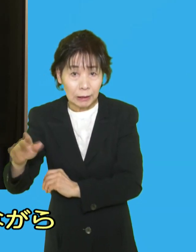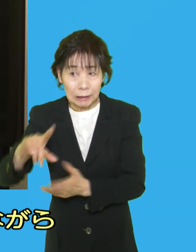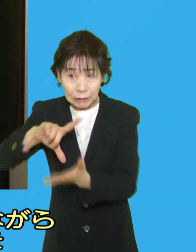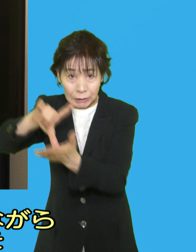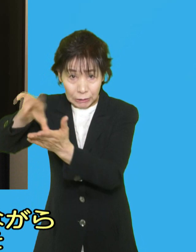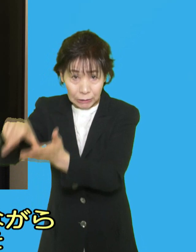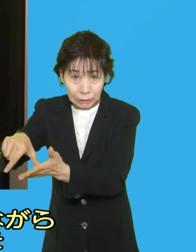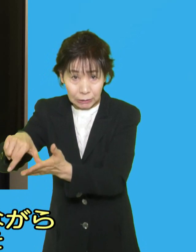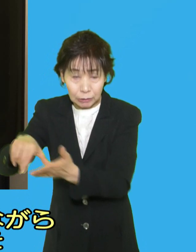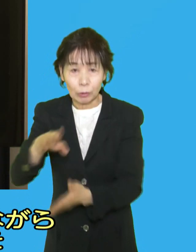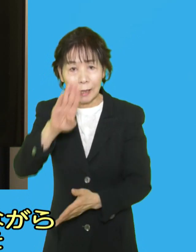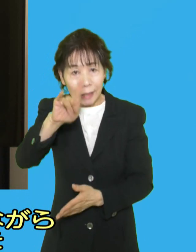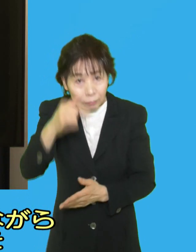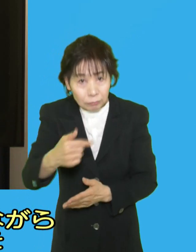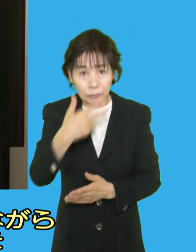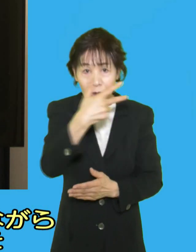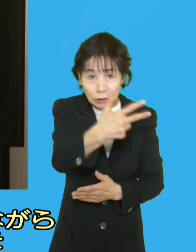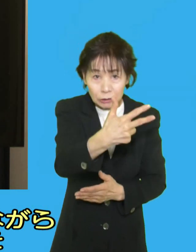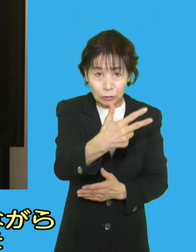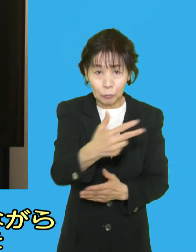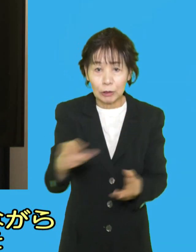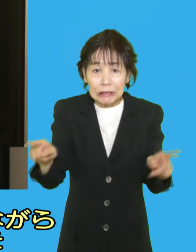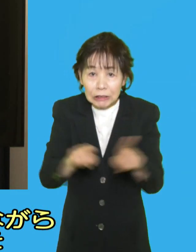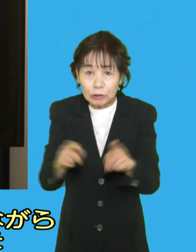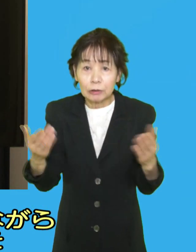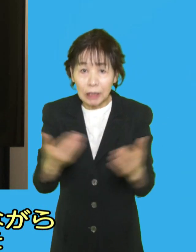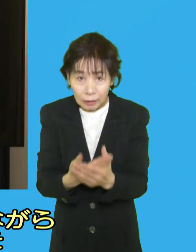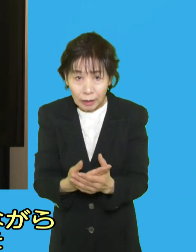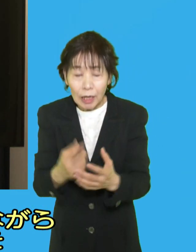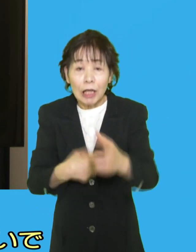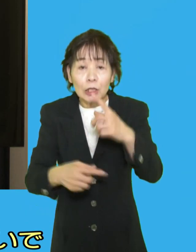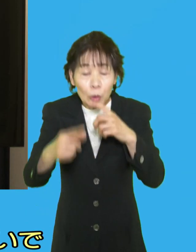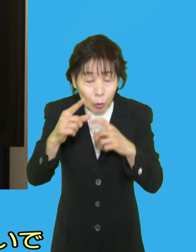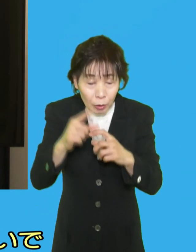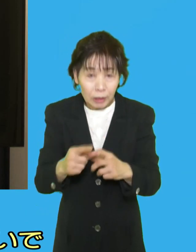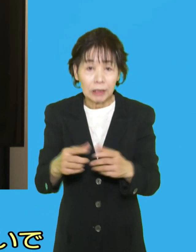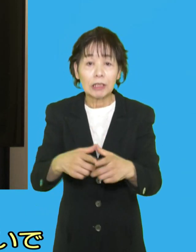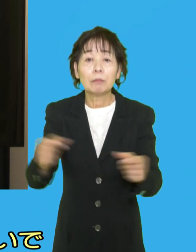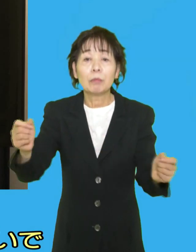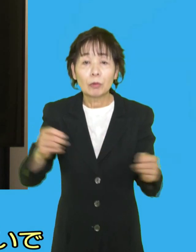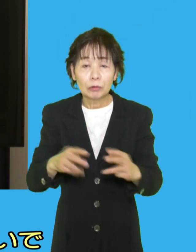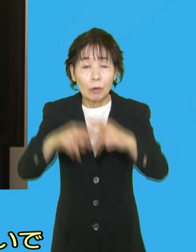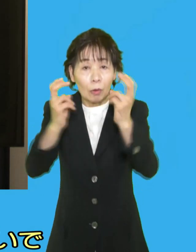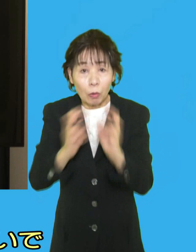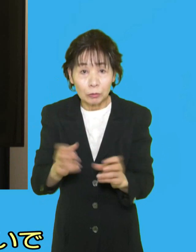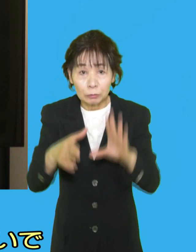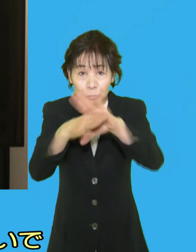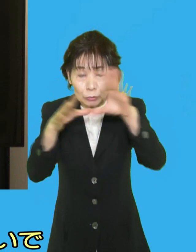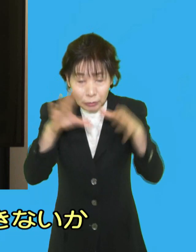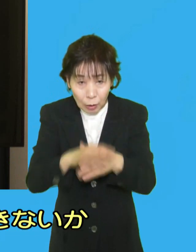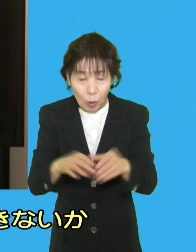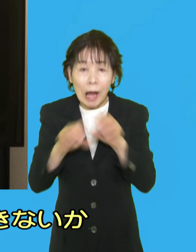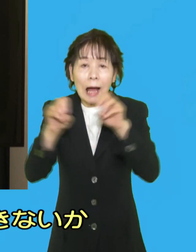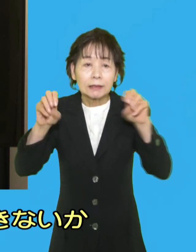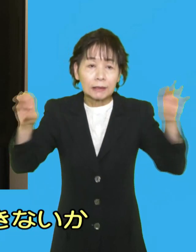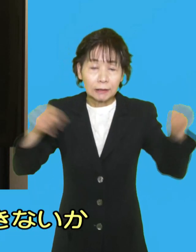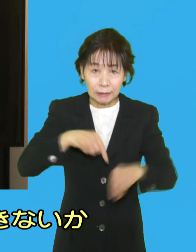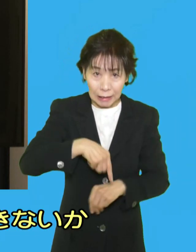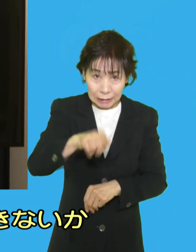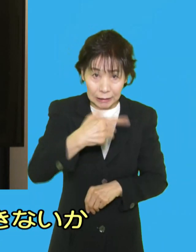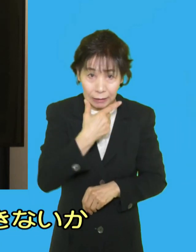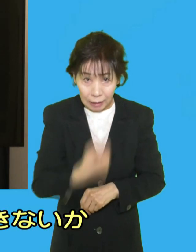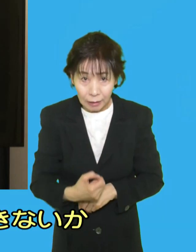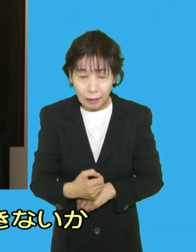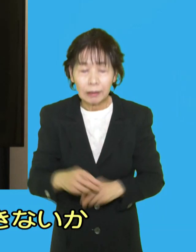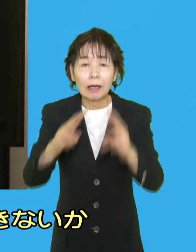域、県や市とも連携しながらですね、よりその日本の古墳文化を発信していきたいという思いで、今回古墳サ